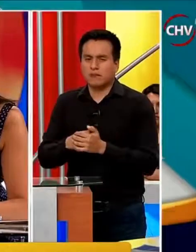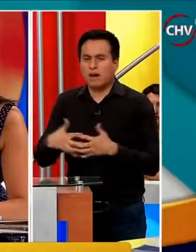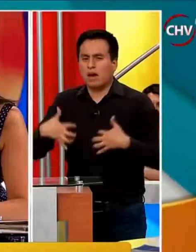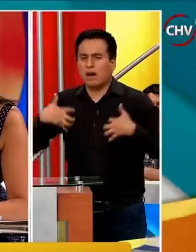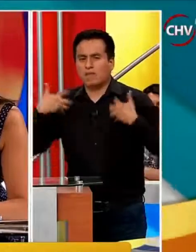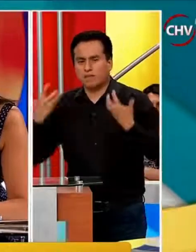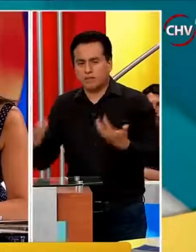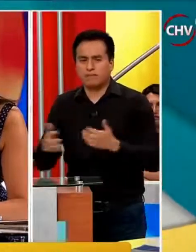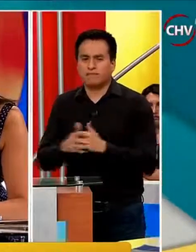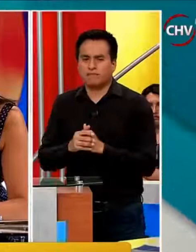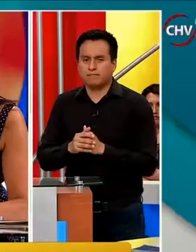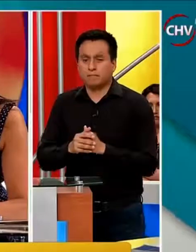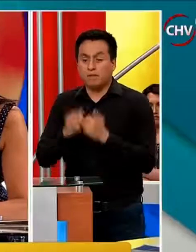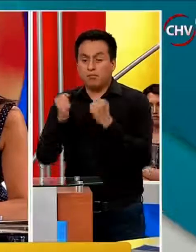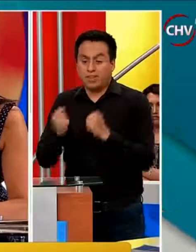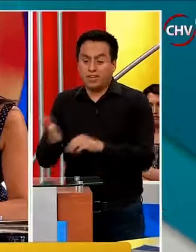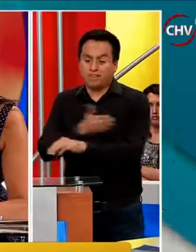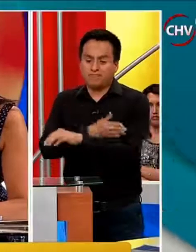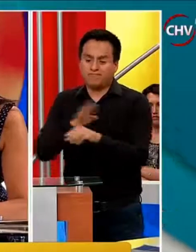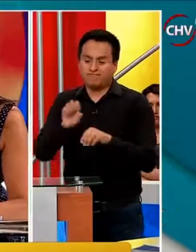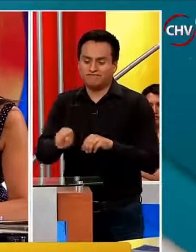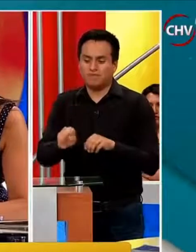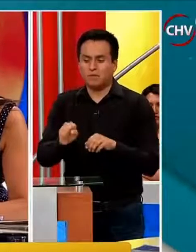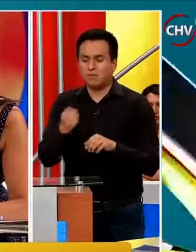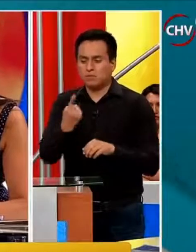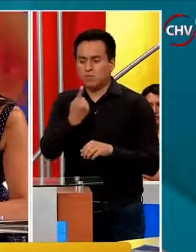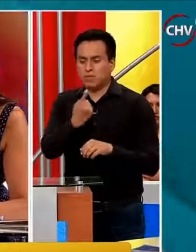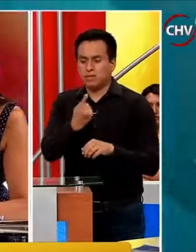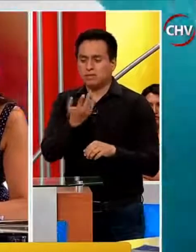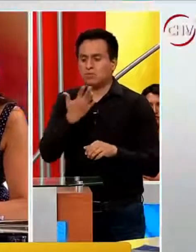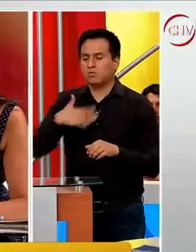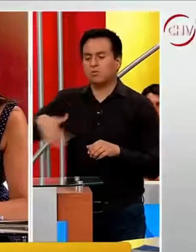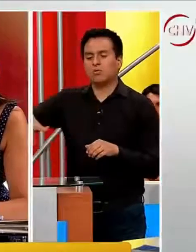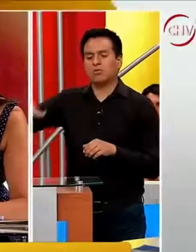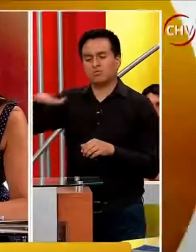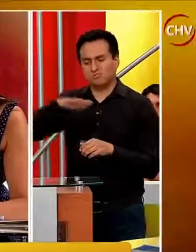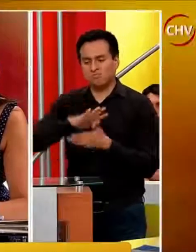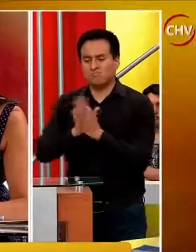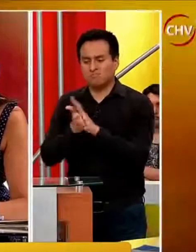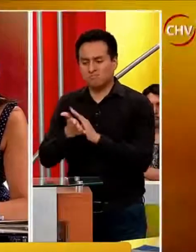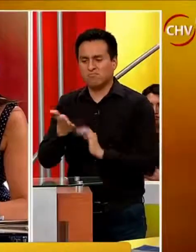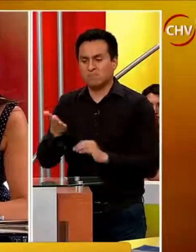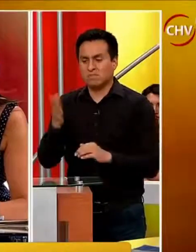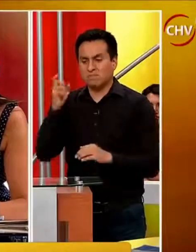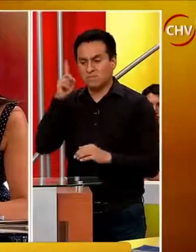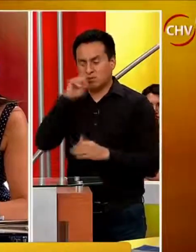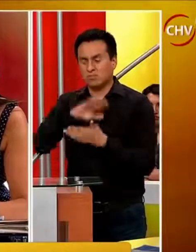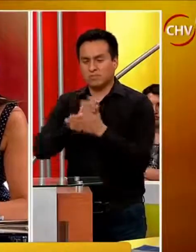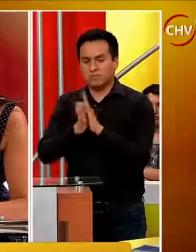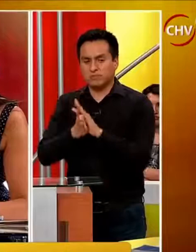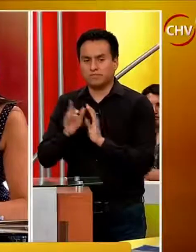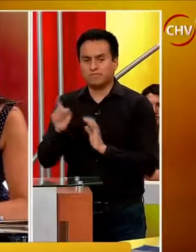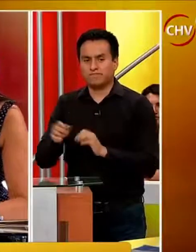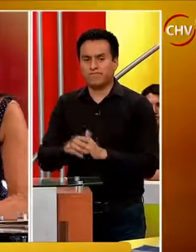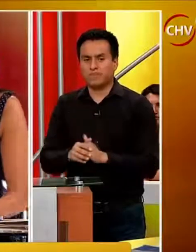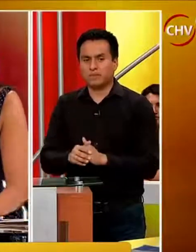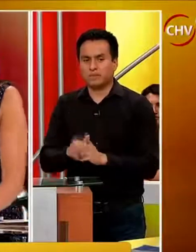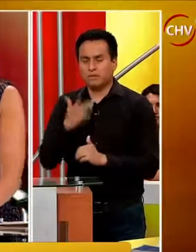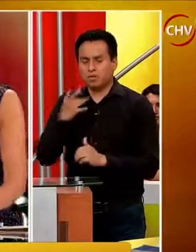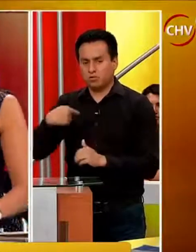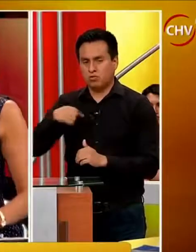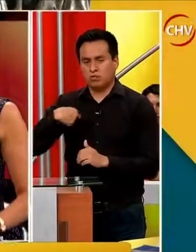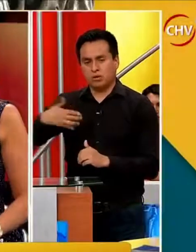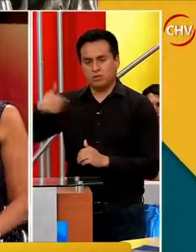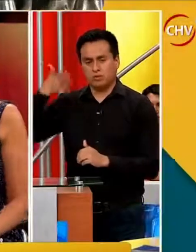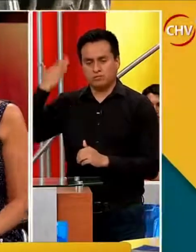pudieron haber evitado. No solo para él. Para todos. Para todos. Para todos es difícil esto. Para todos, porque yo desde chica he tenido que lidiar